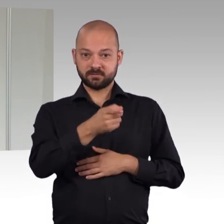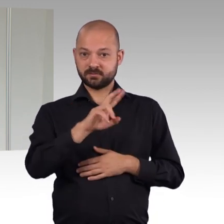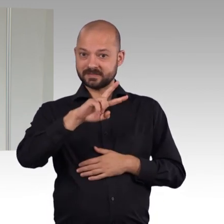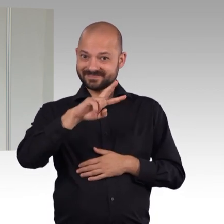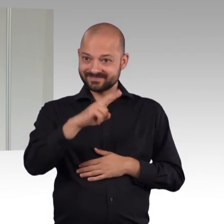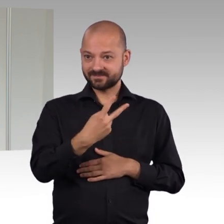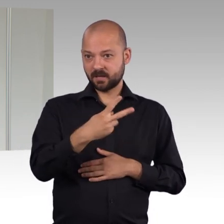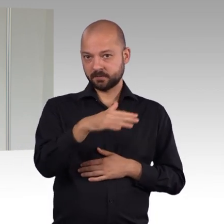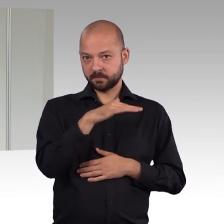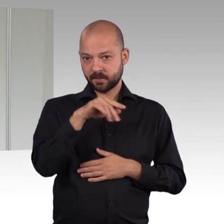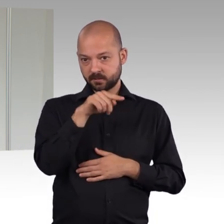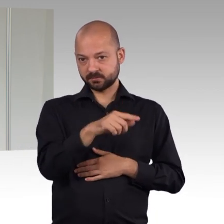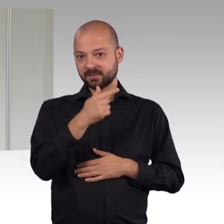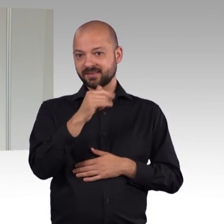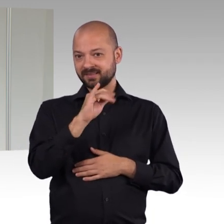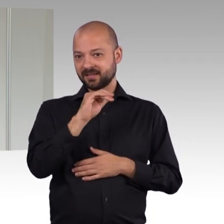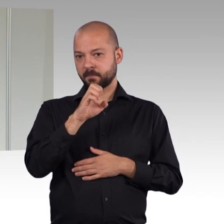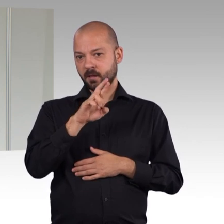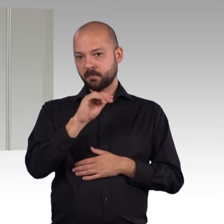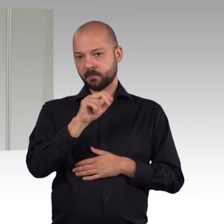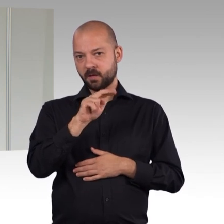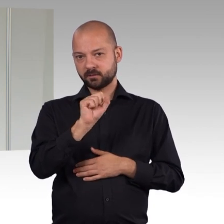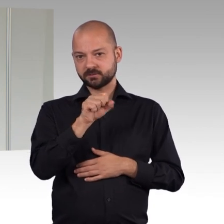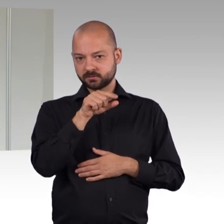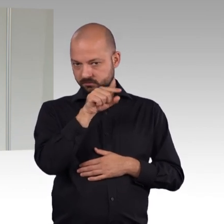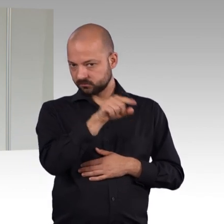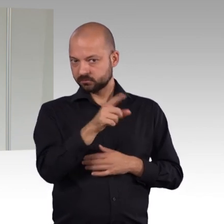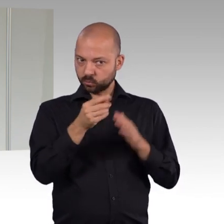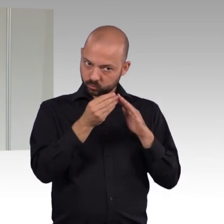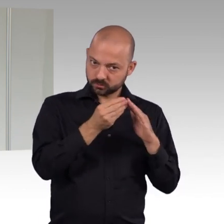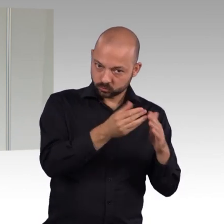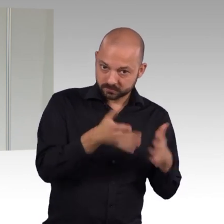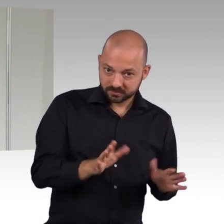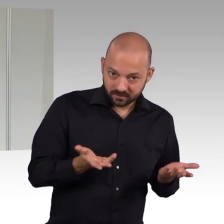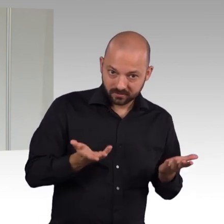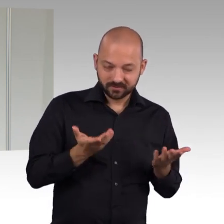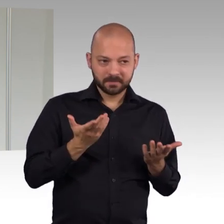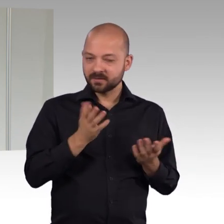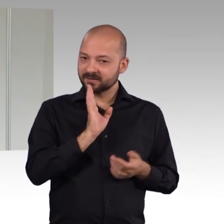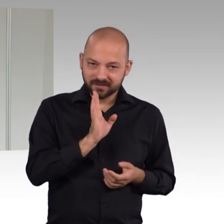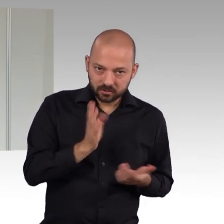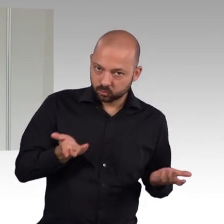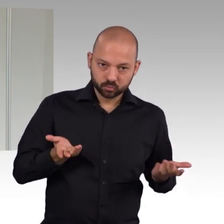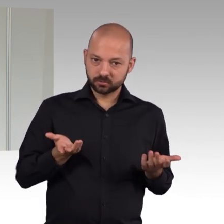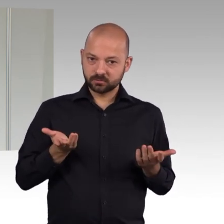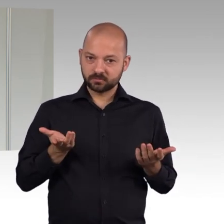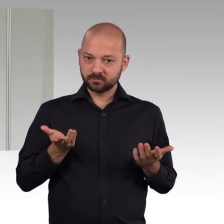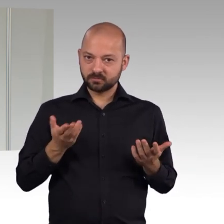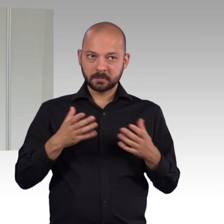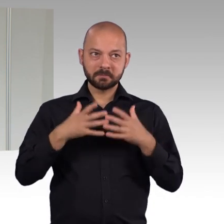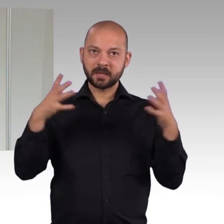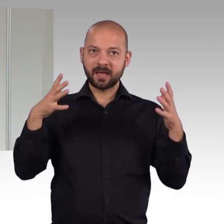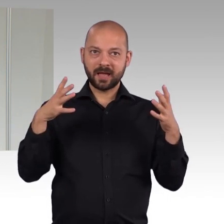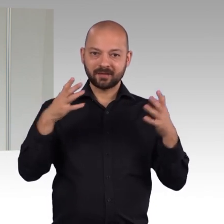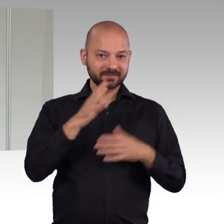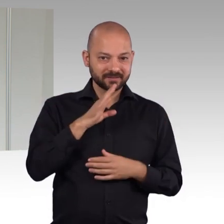SPD-Europaabgeordnete nichts Besseres, als eine große institutionelle Krise auf europäischer Ebene zu riskieren und stimmen gegen Frau